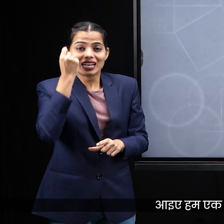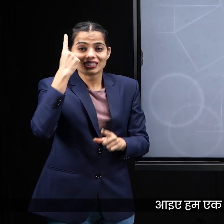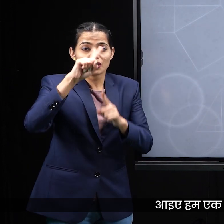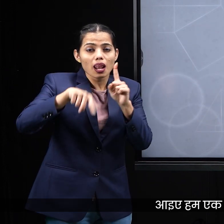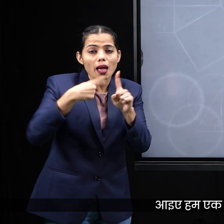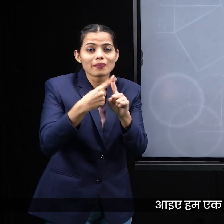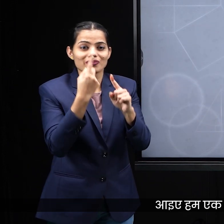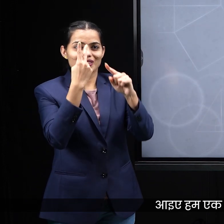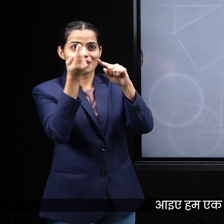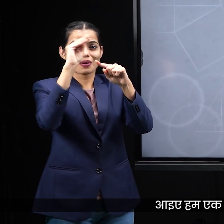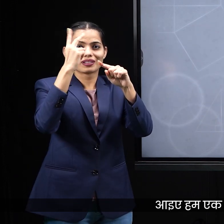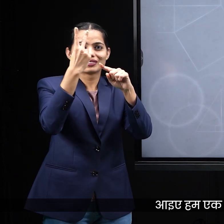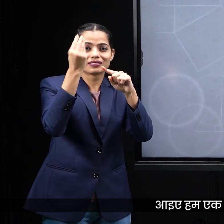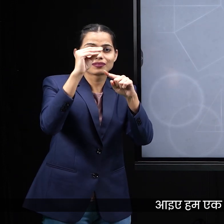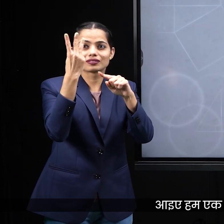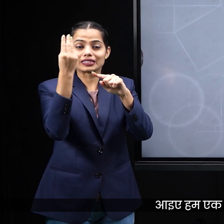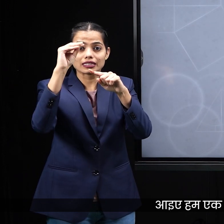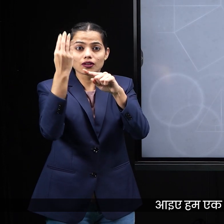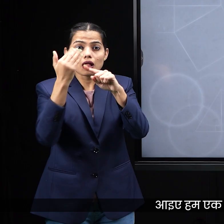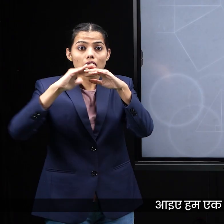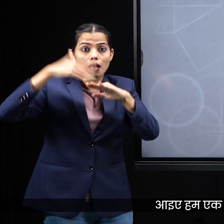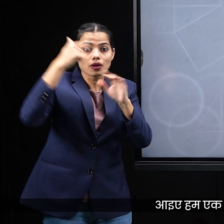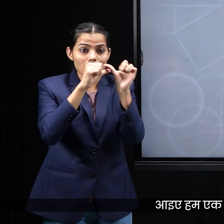आइए हम एक बहुपद की डिग्री के बारे में समझते हैं।